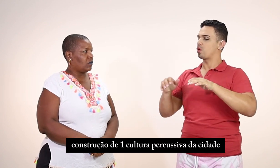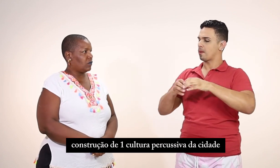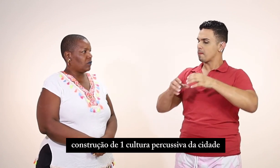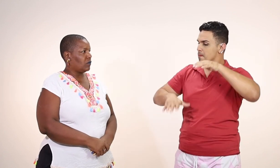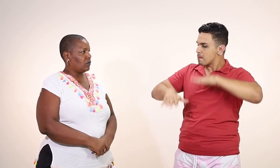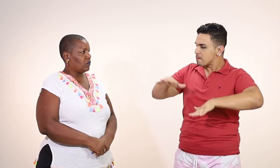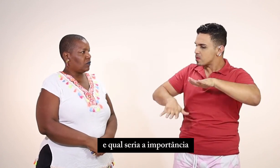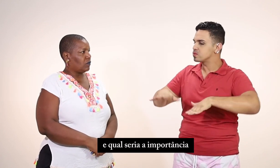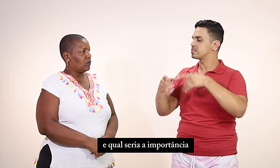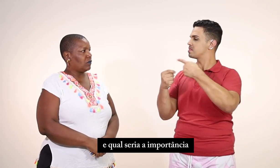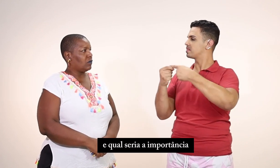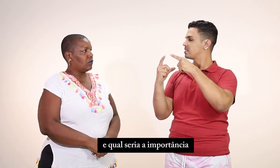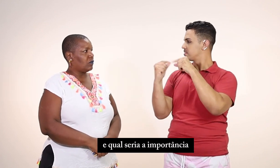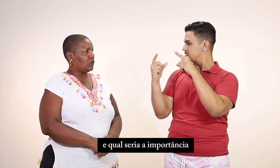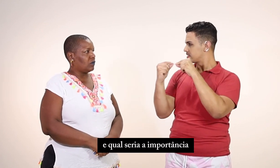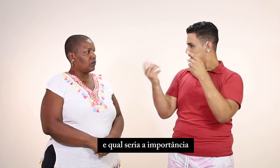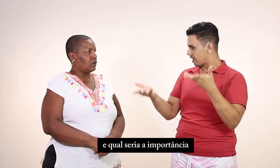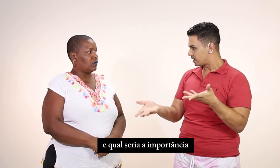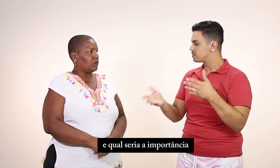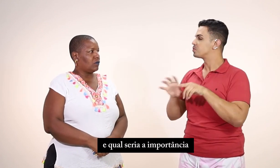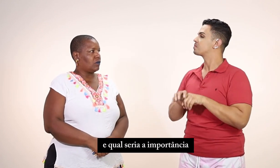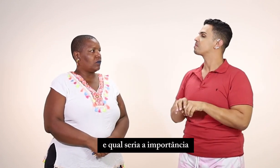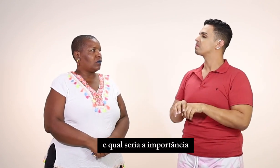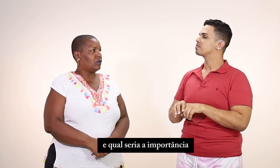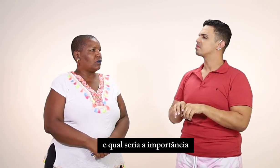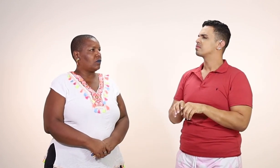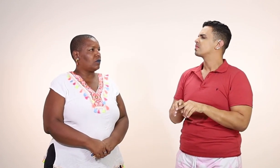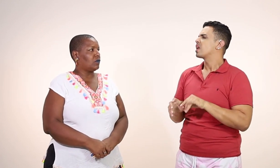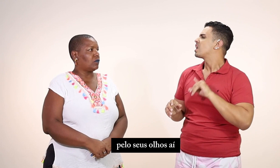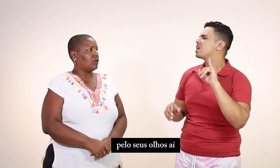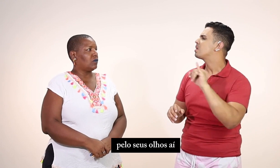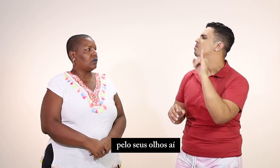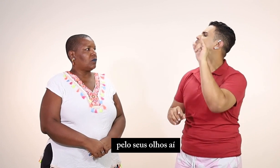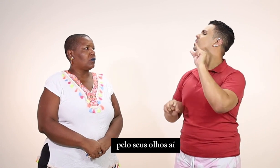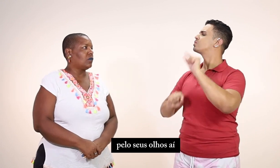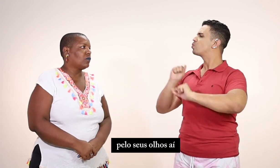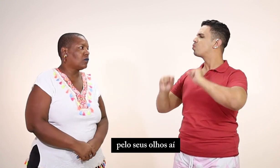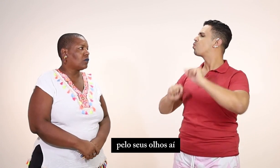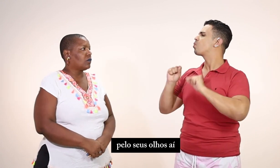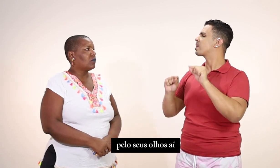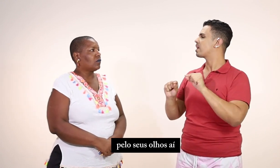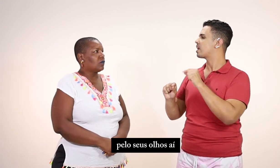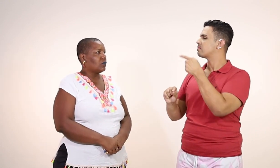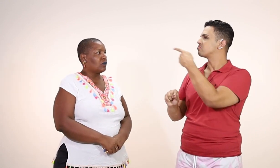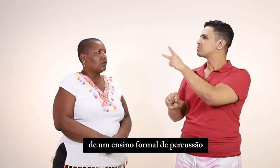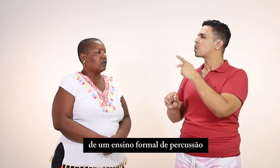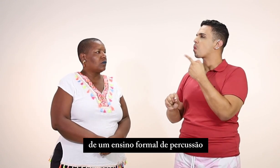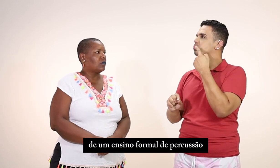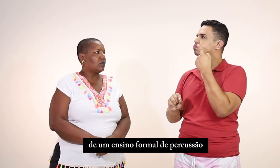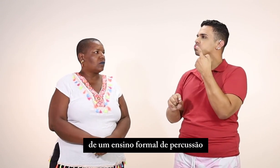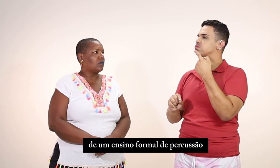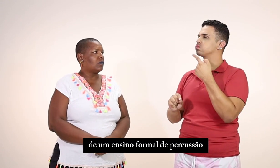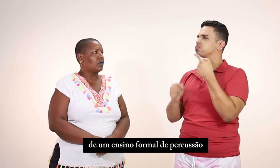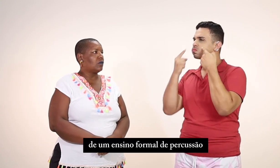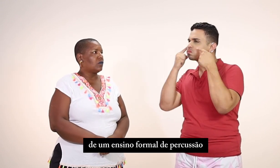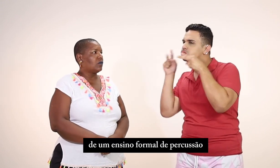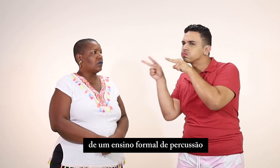cidade e qual seria a importância, pelos seus olhos aí, de um ensino formal